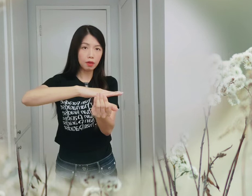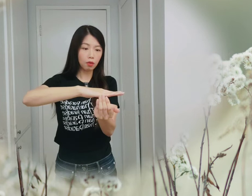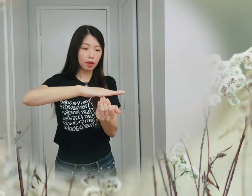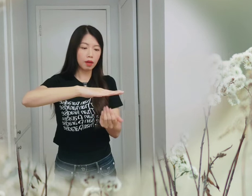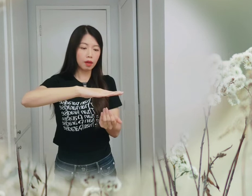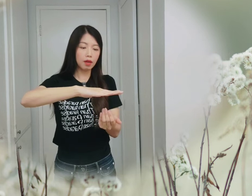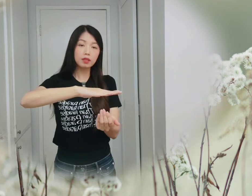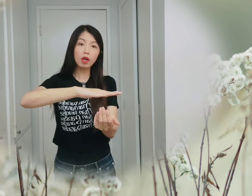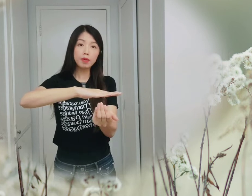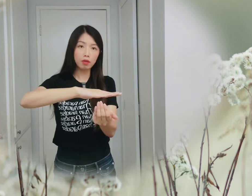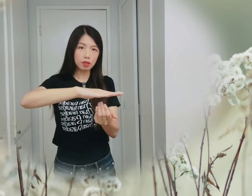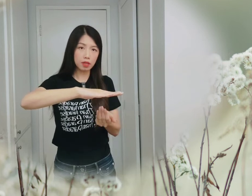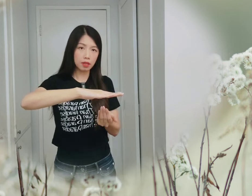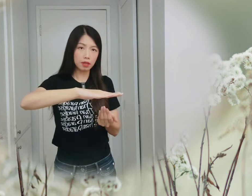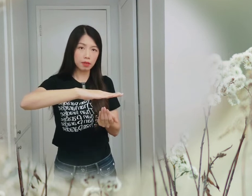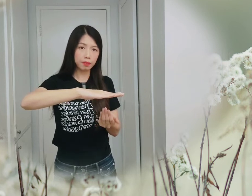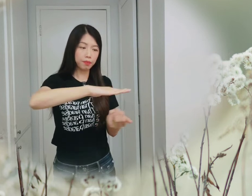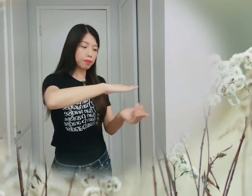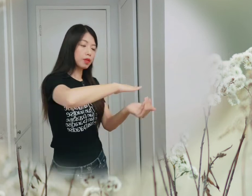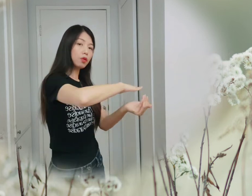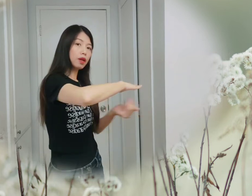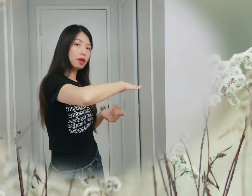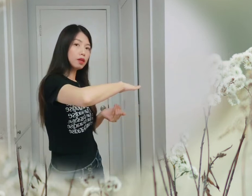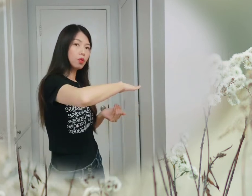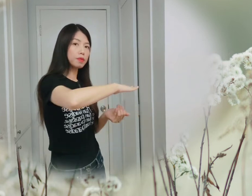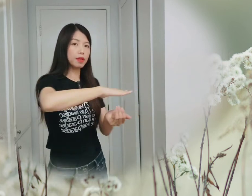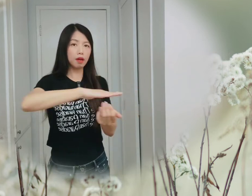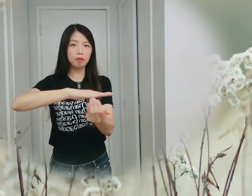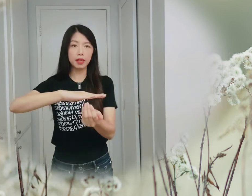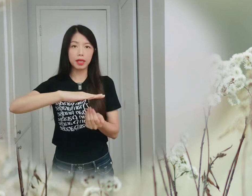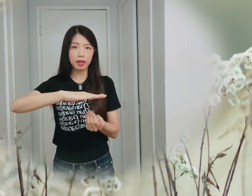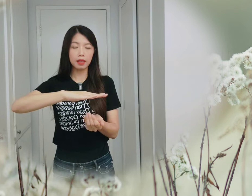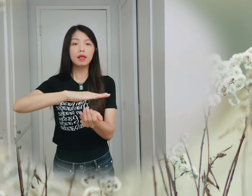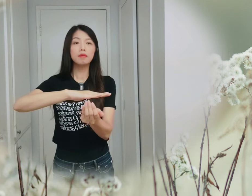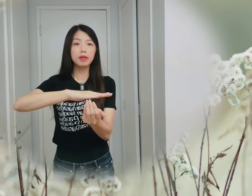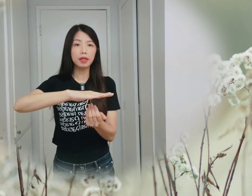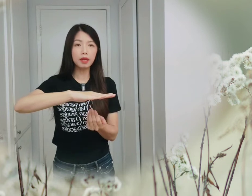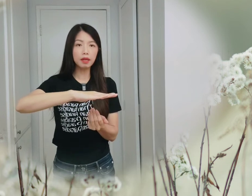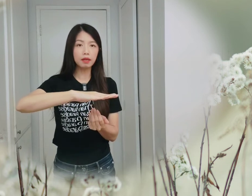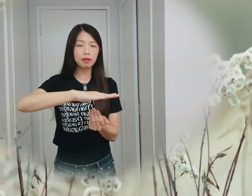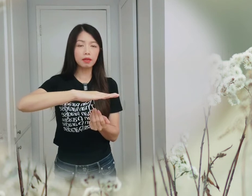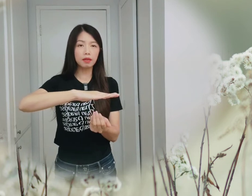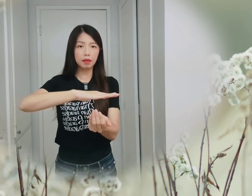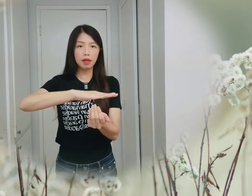밑을 이렇게 서랍을 열듯이 이렇게 끌고 오시면 돼요.